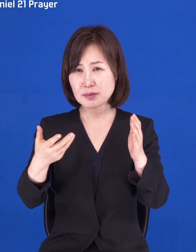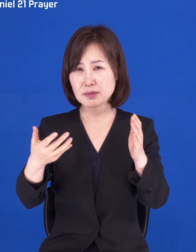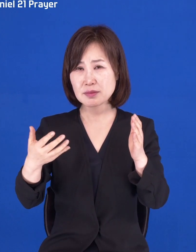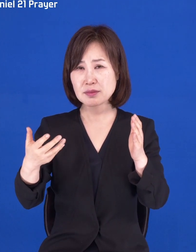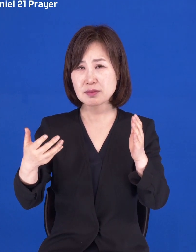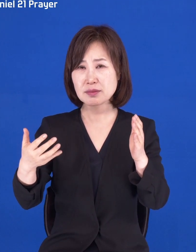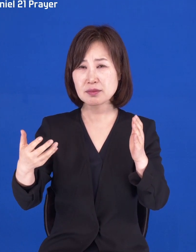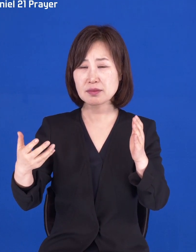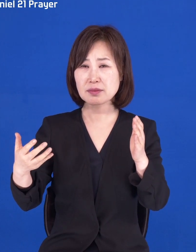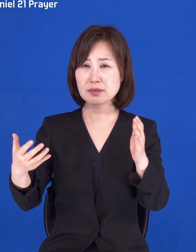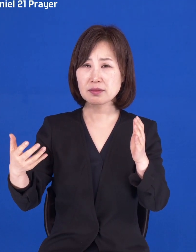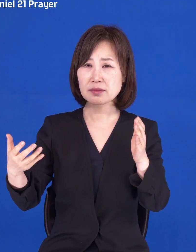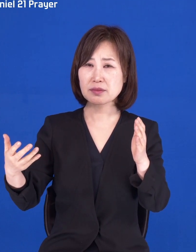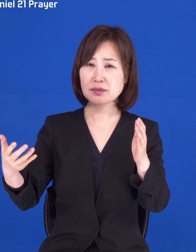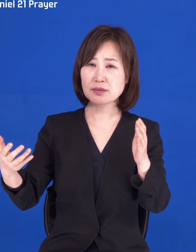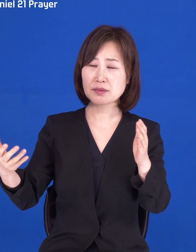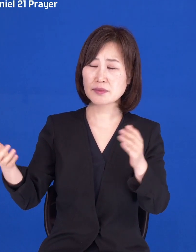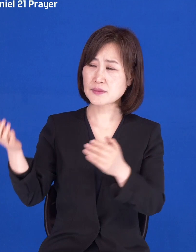세월이